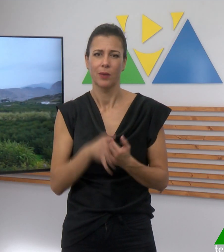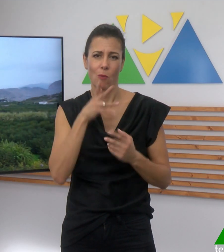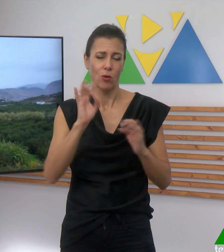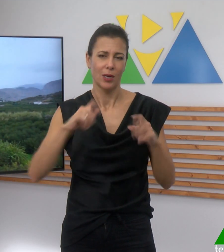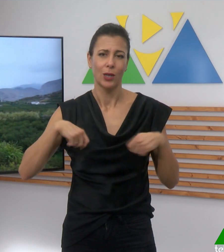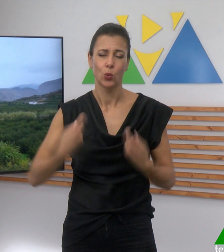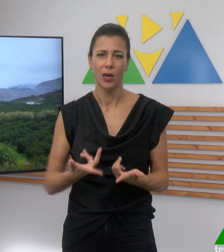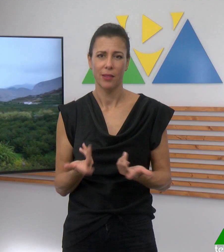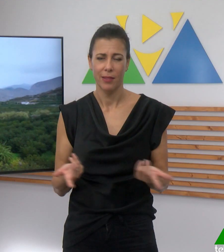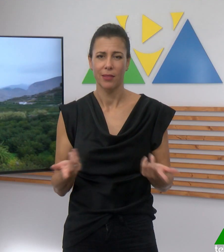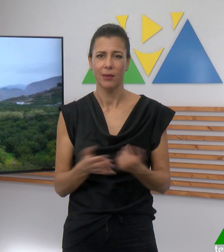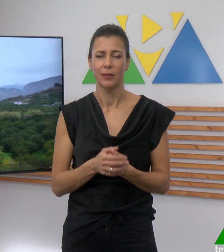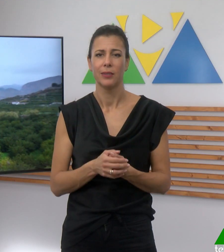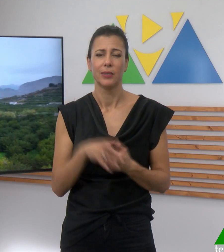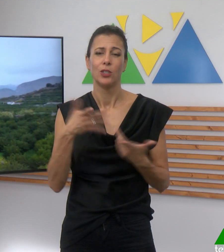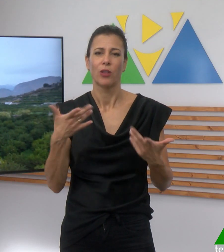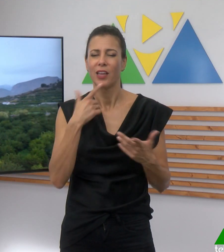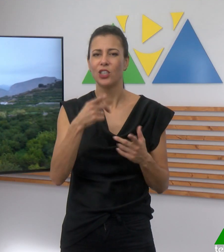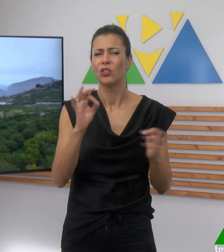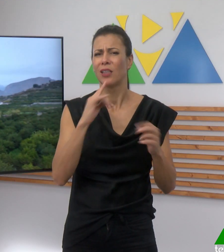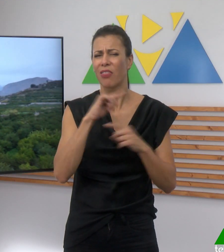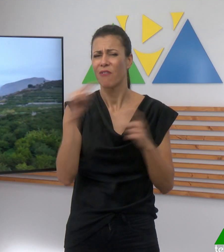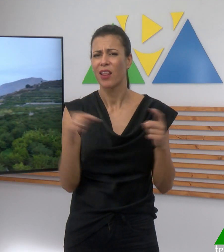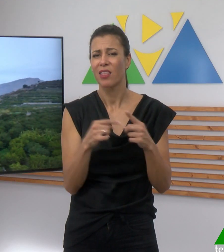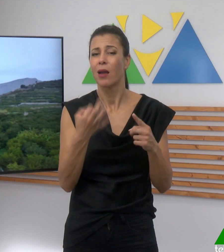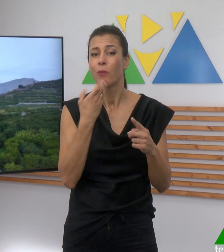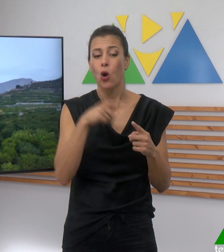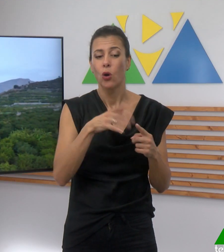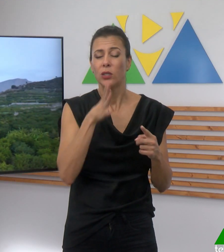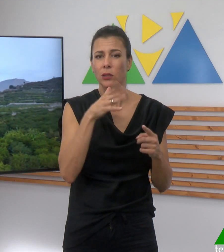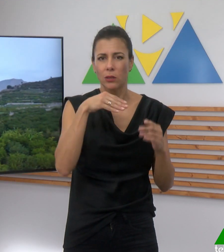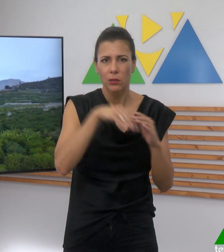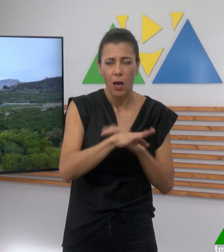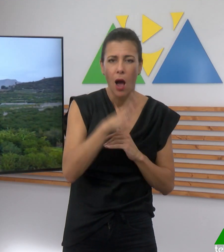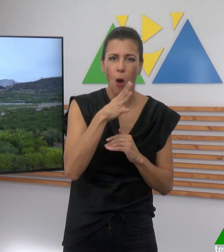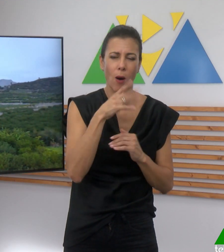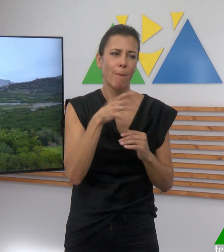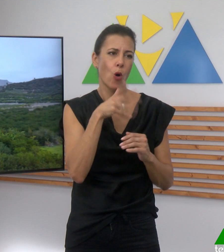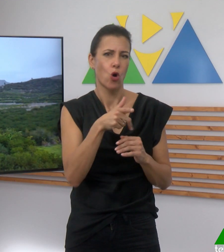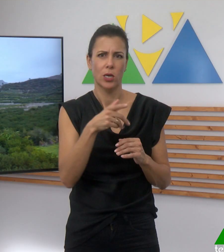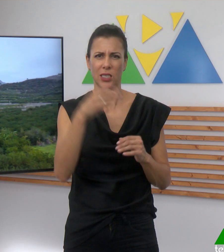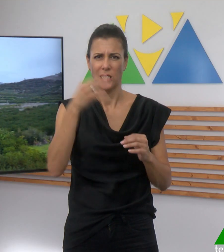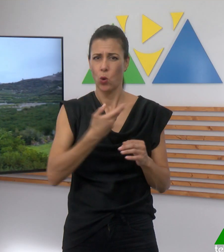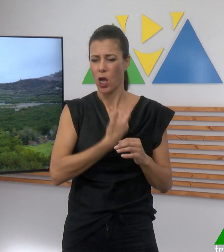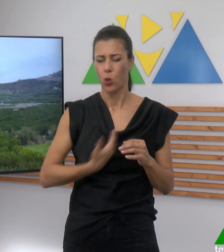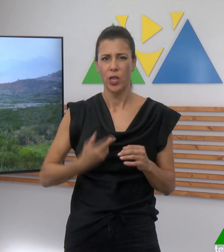Porque esa misma arena pues hace una ellos diferenciaban ellos diferenciaban si estaban incultas por desidia decir que el dueño no las cultivaba o estaban